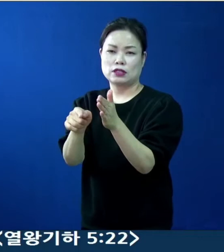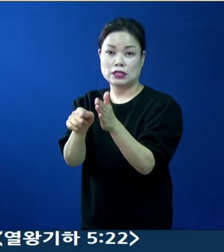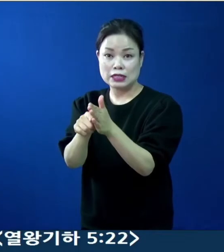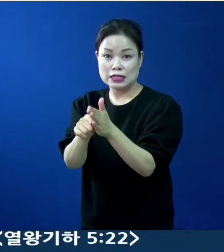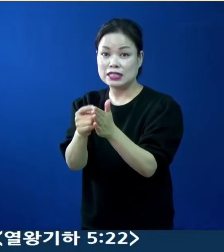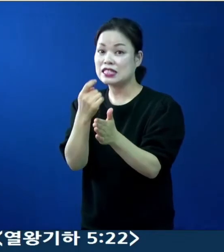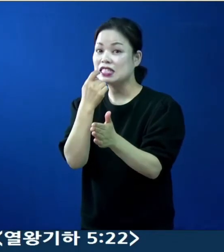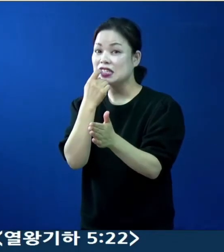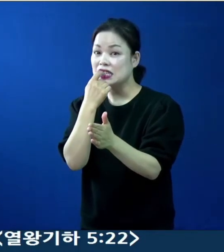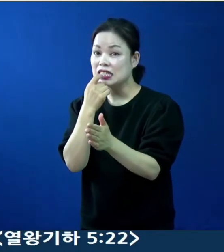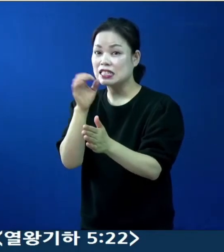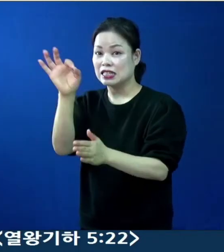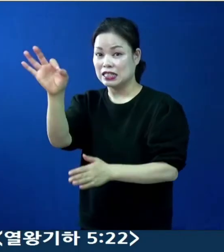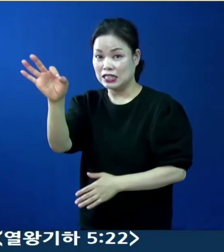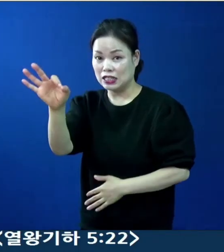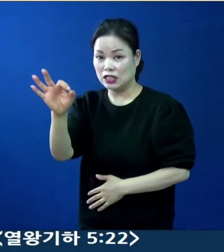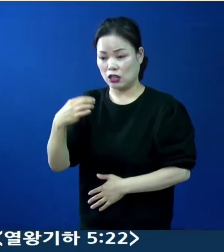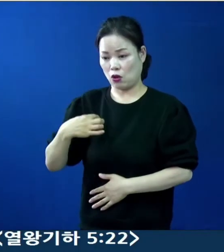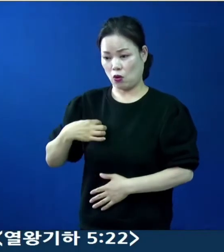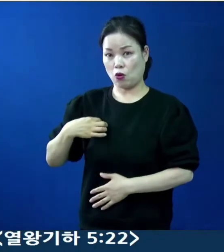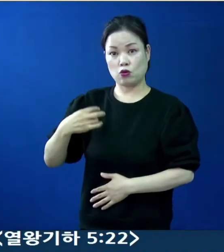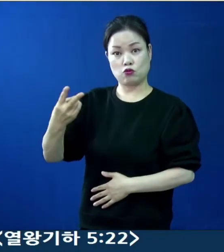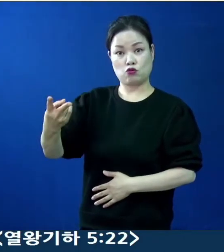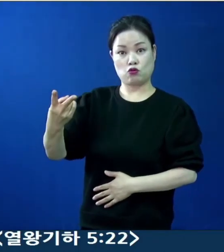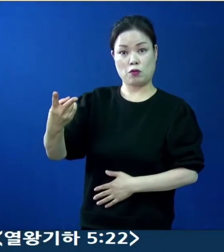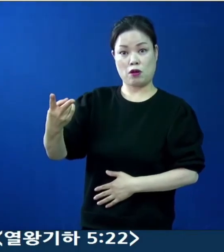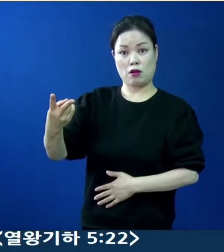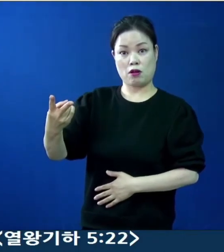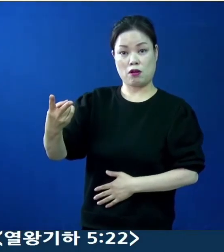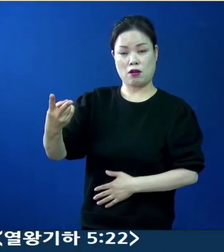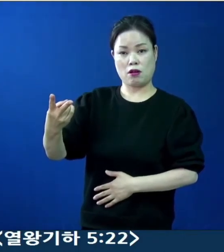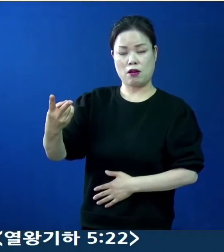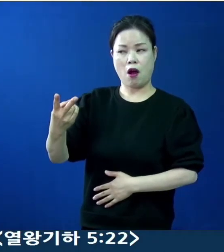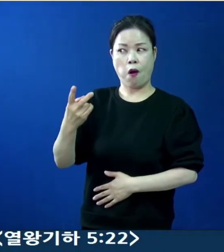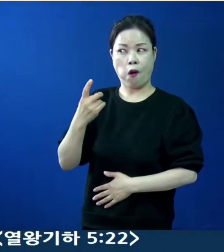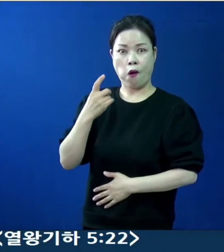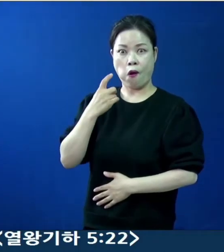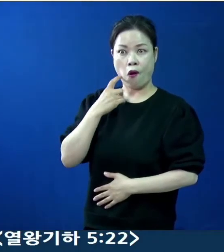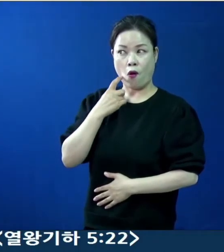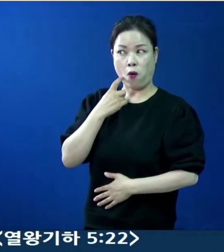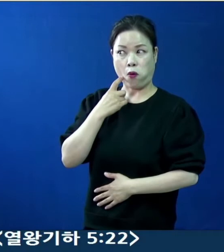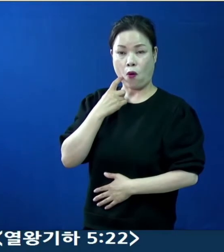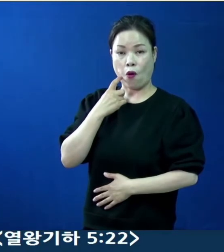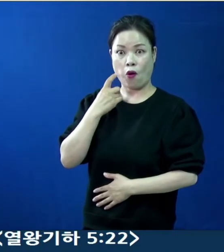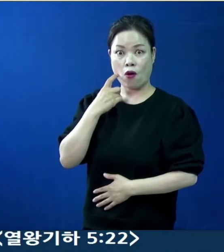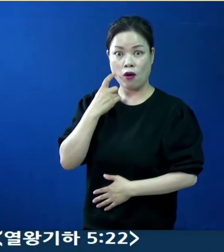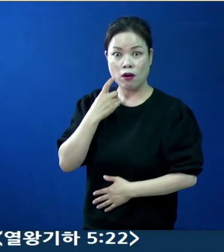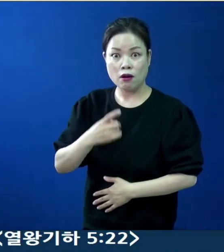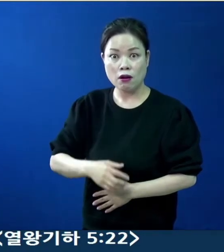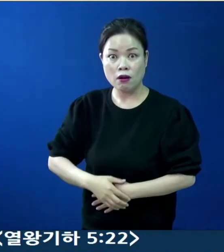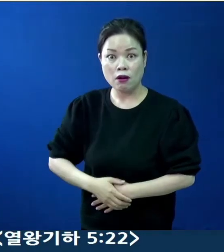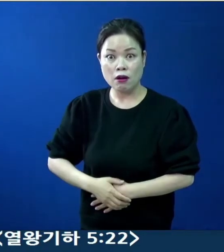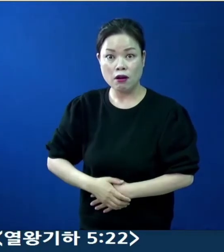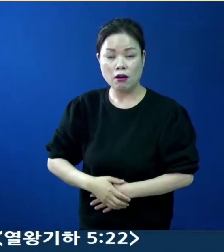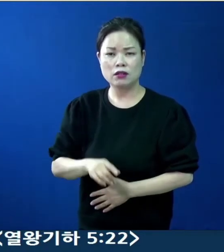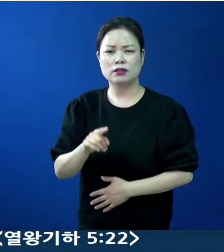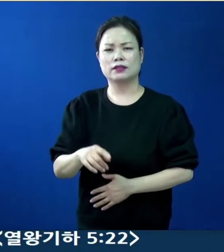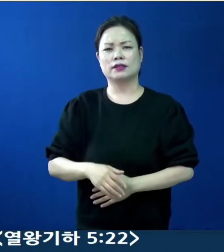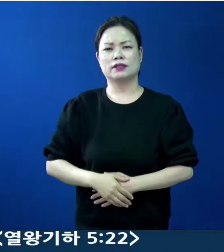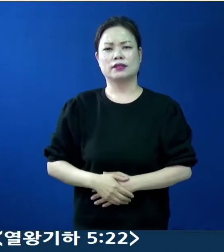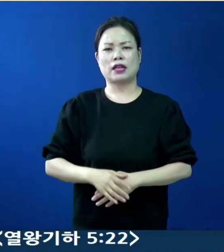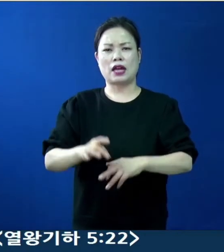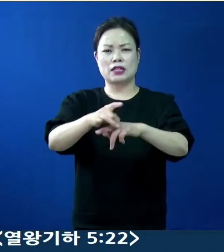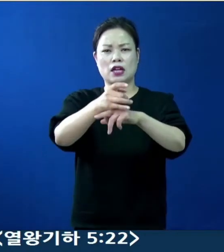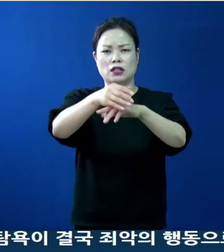은 1달란트와 옷 2벌을 달라고 했다고 거짓말을 하고 있습니다. 그러면 이것은